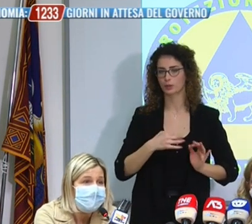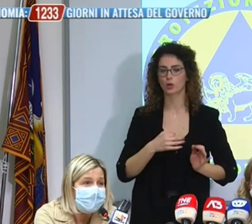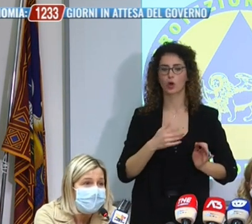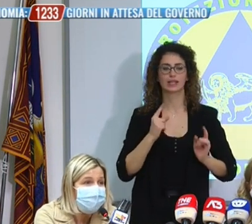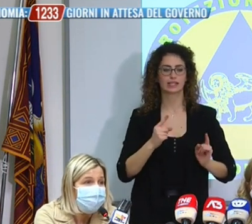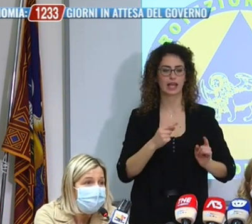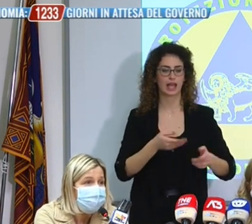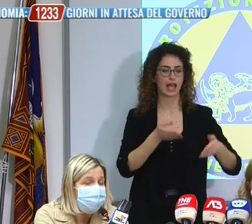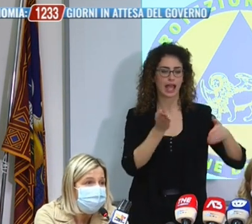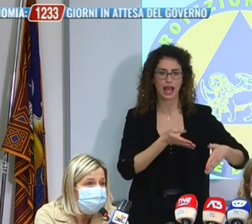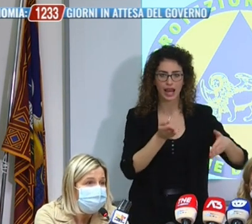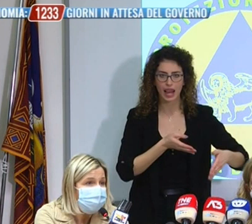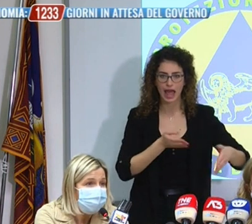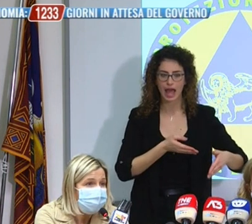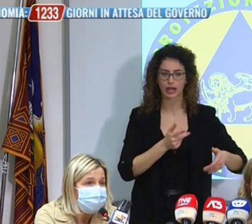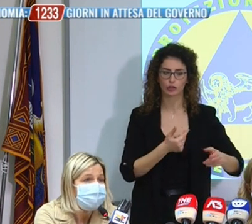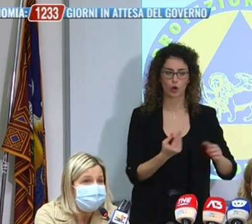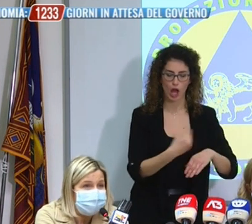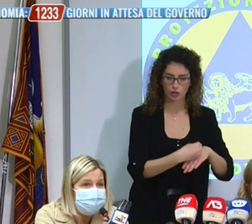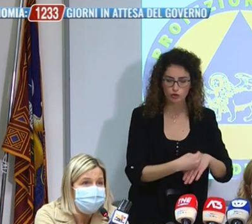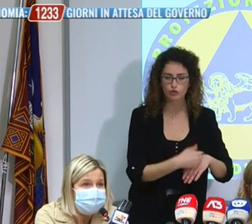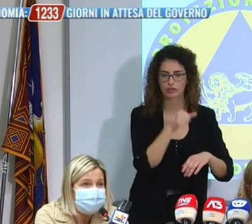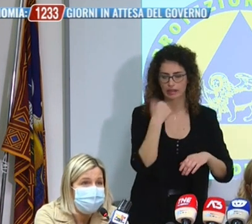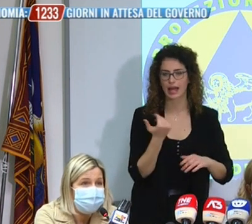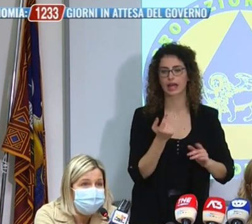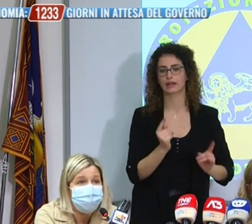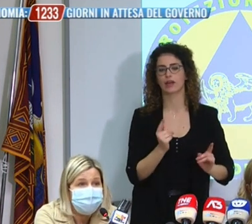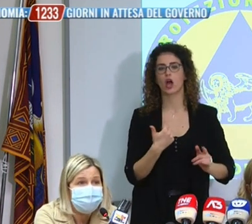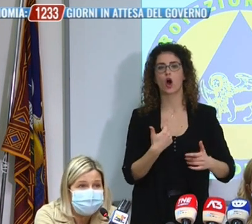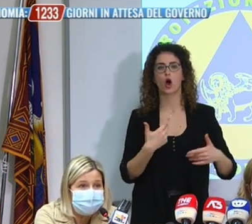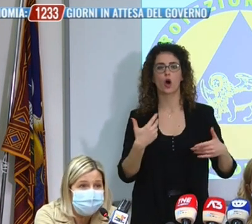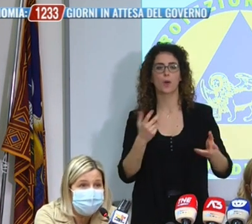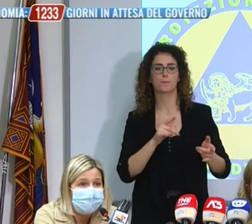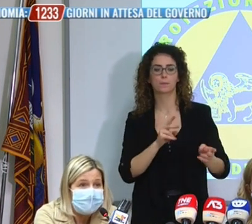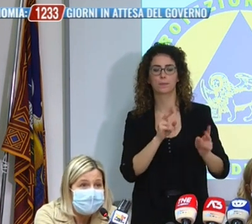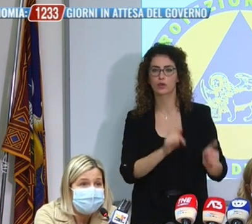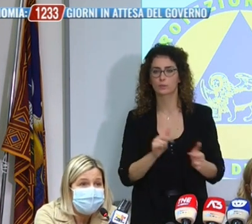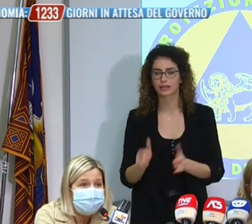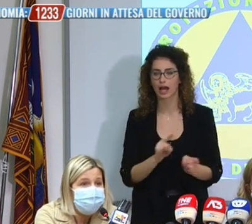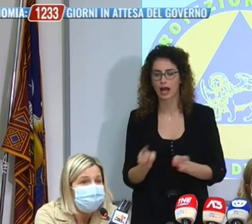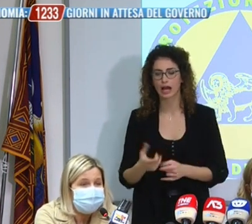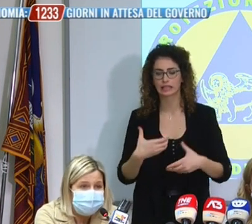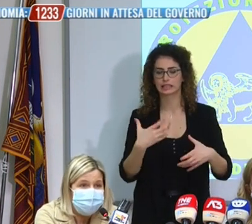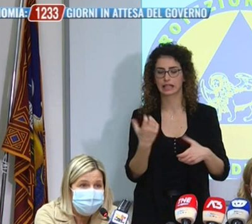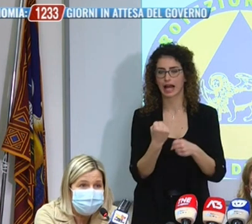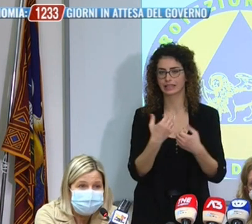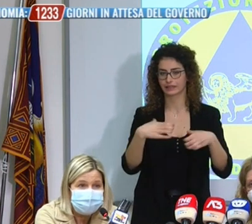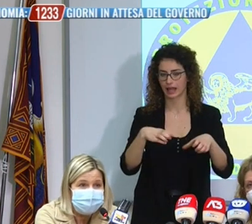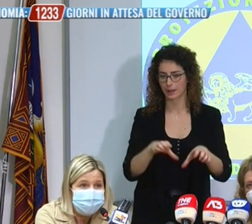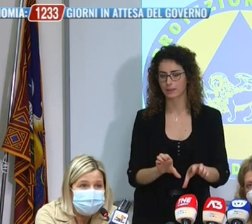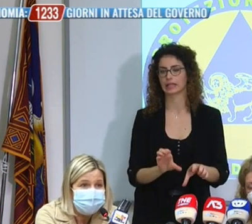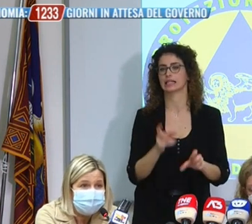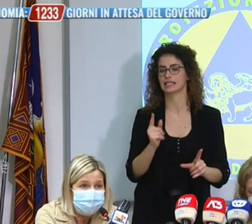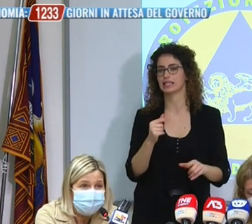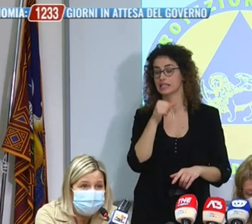necessario, all'eventuale riduzione di alcune attività se necessario, che sono tutte al vaglio, all'attivazione, anche se non sono mai